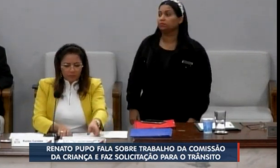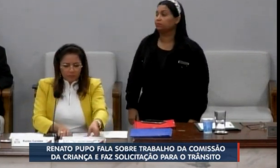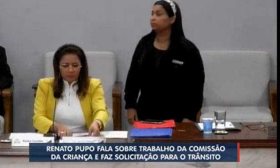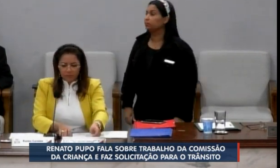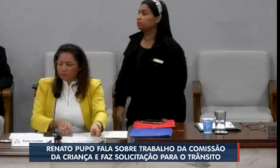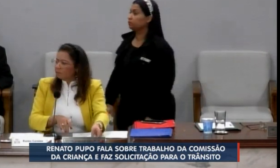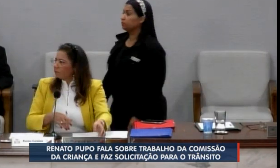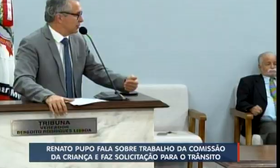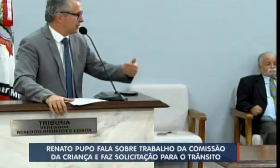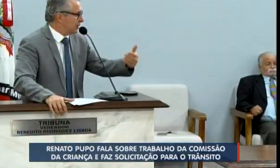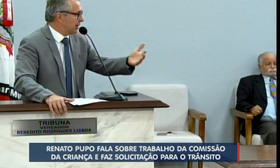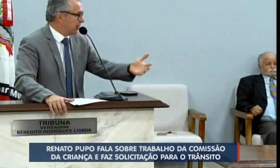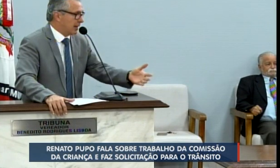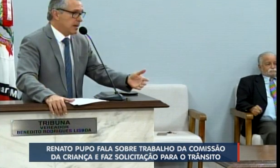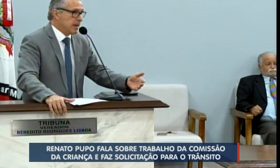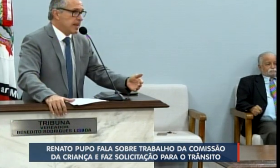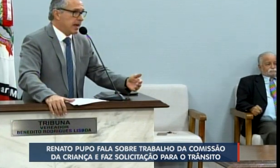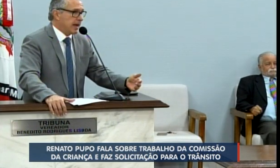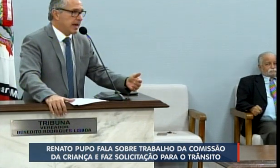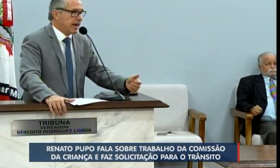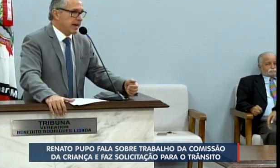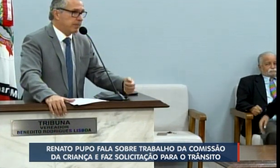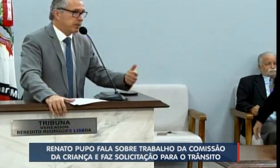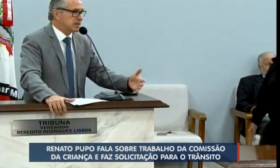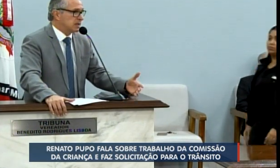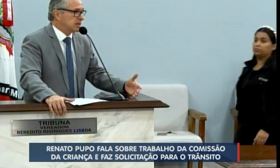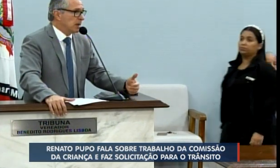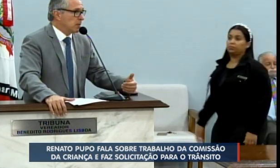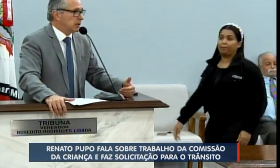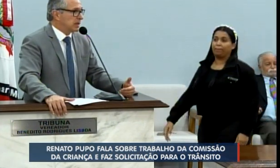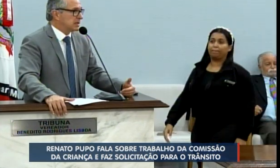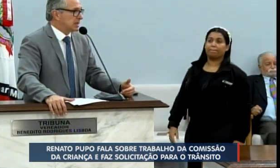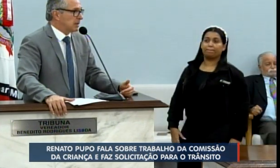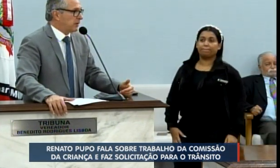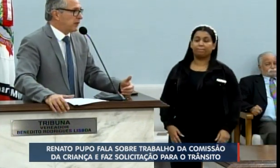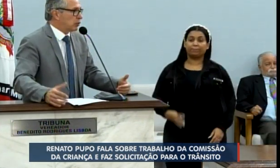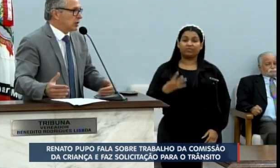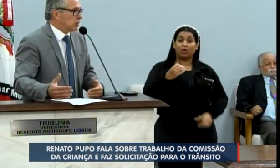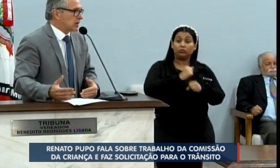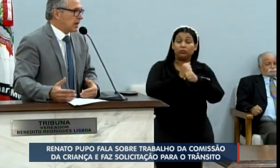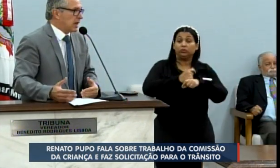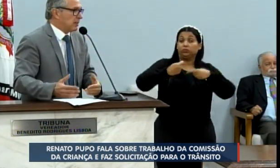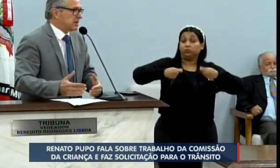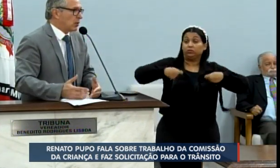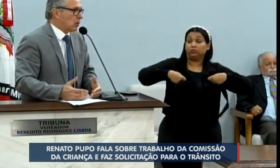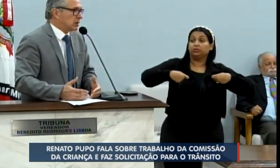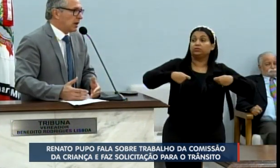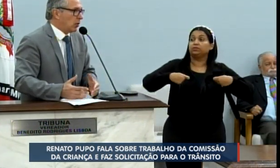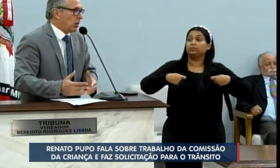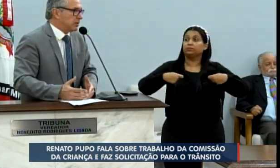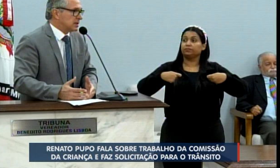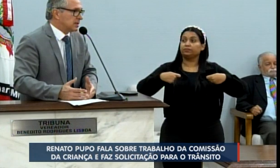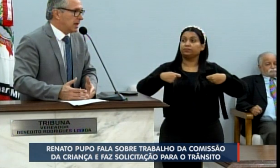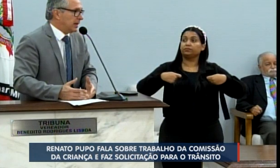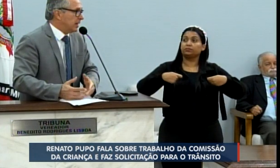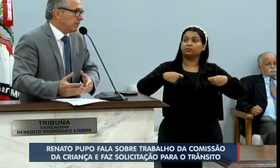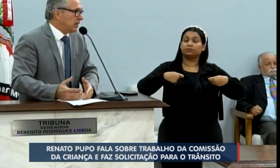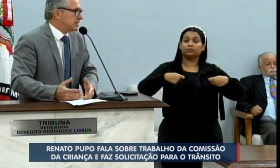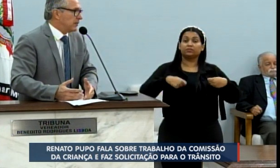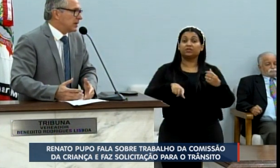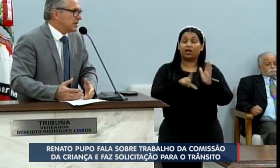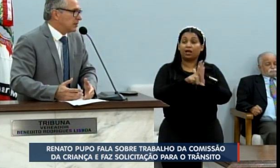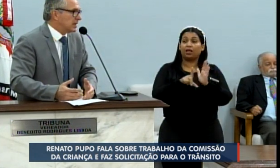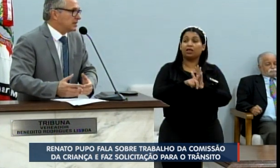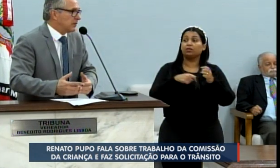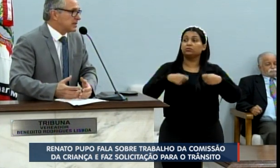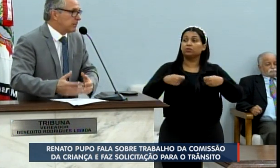dura por 4 anos, então agora precisa. Muitas vezes a prefeitura diz que quer, mas encontra óbices na lei.